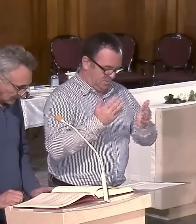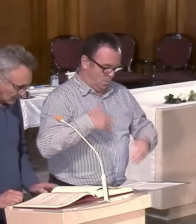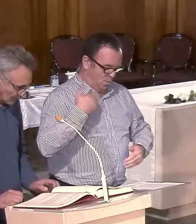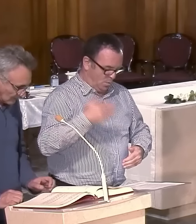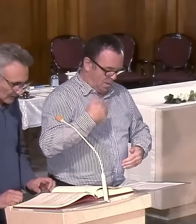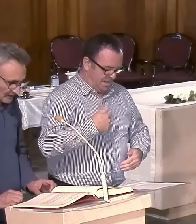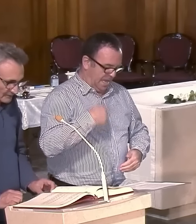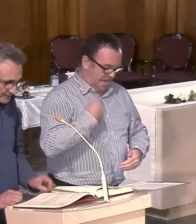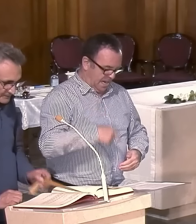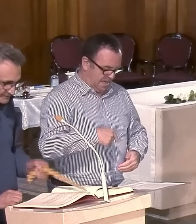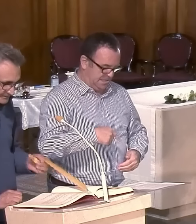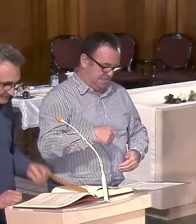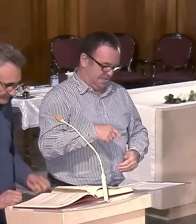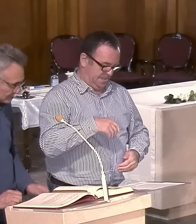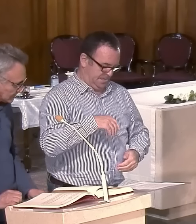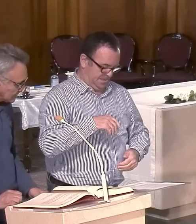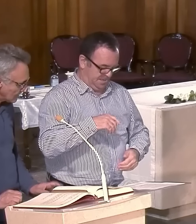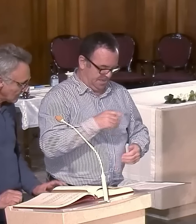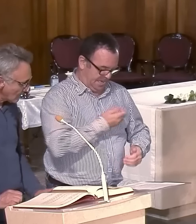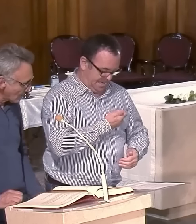reanimarlos en tiempo de hambre.